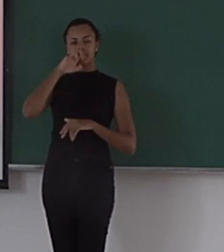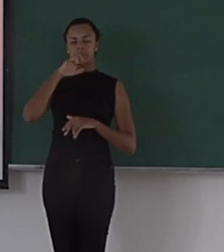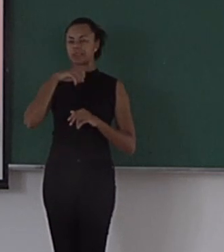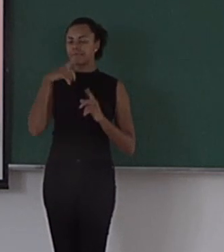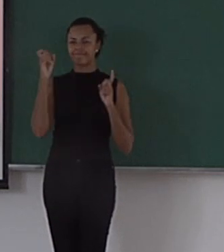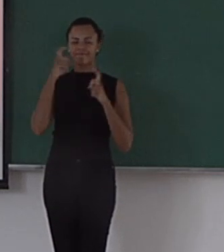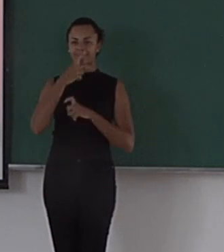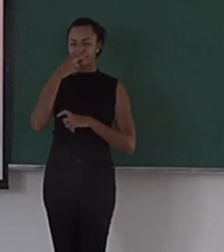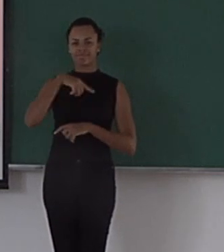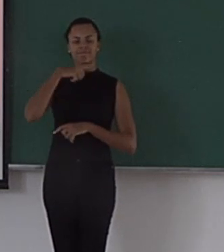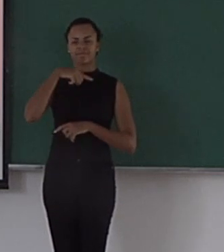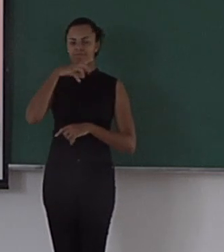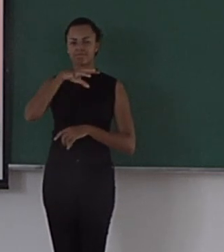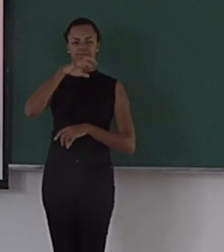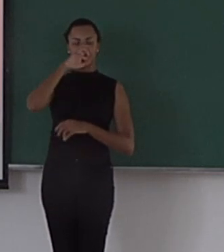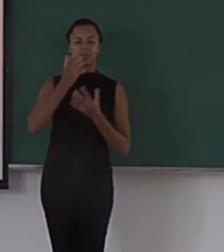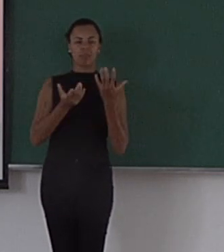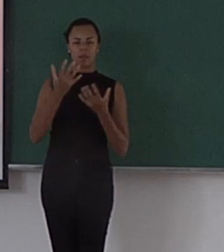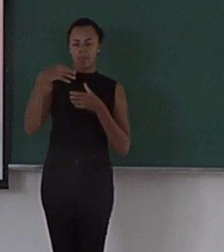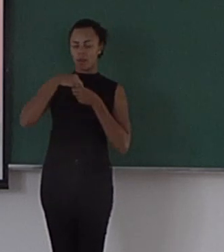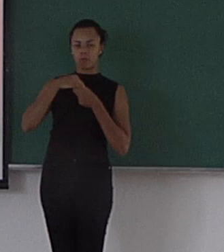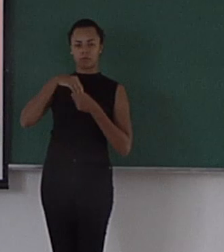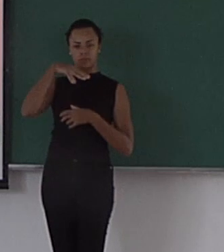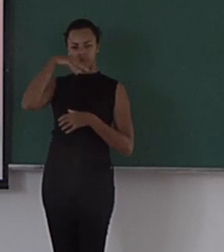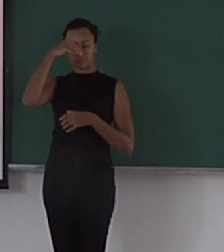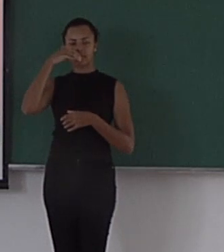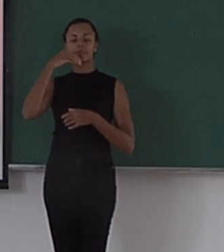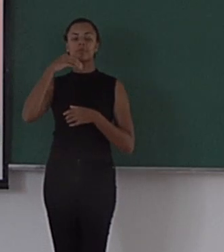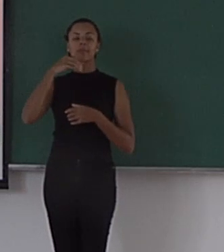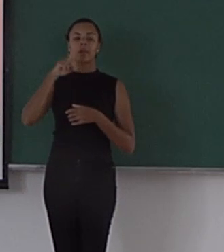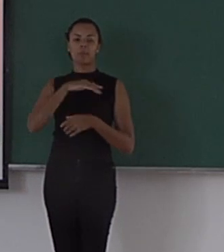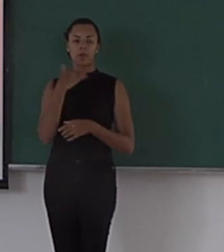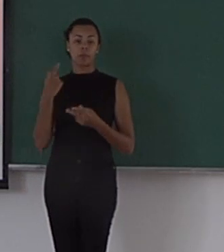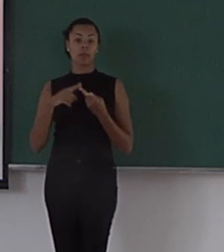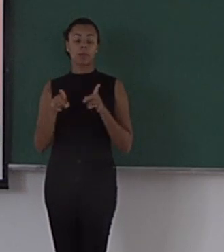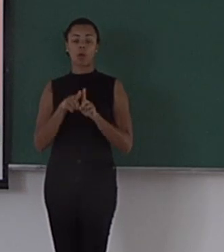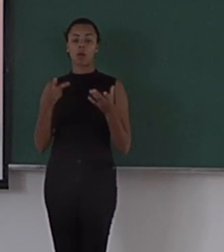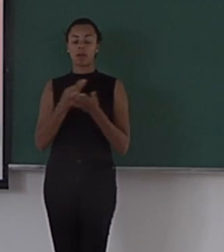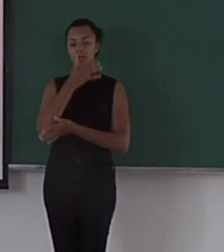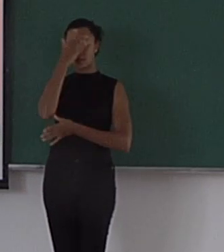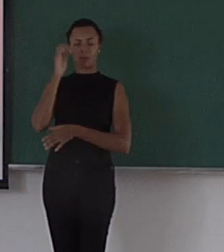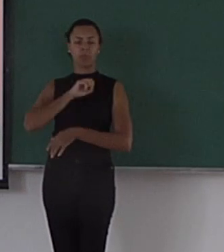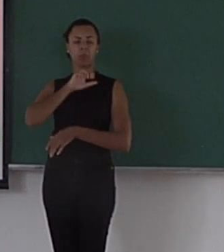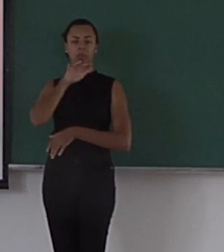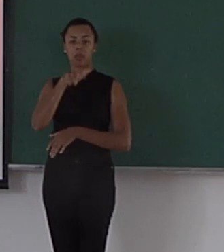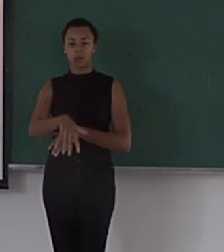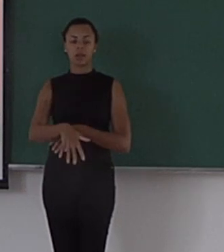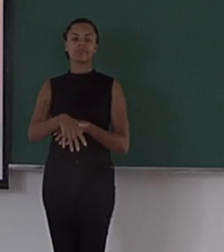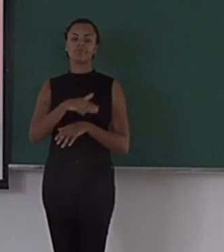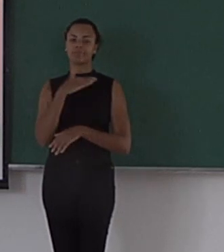muita dificuldade, evolui para óbito. Algumas outras substâncias, o indivíduo vomita, né, vai a